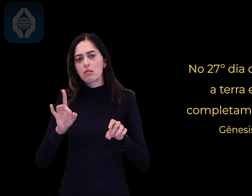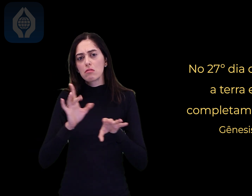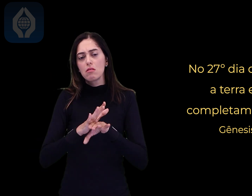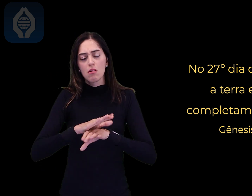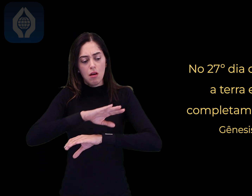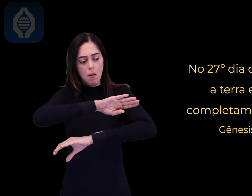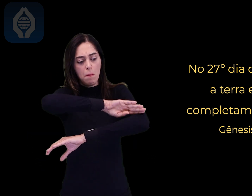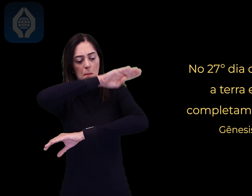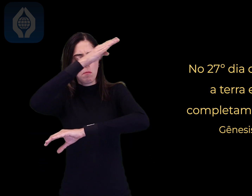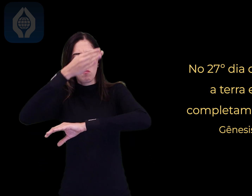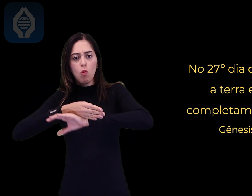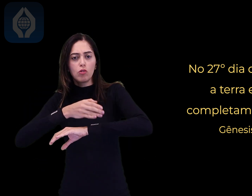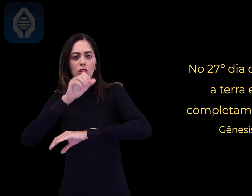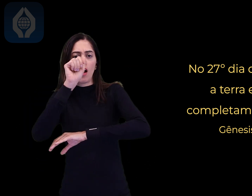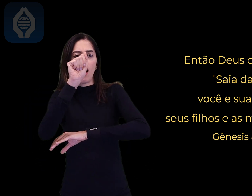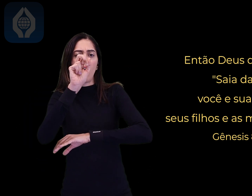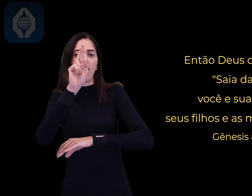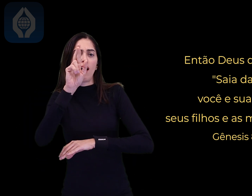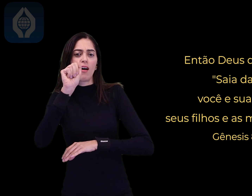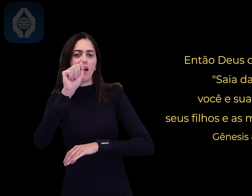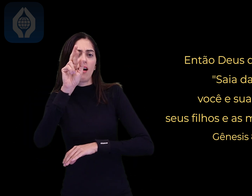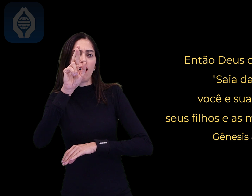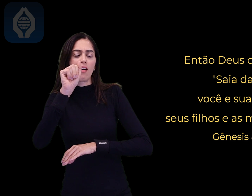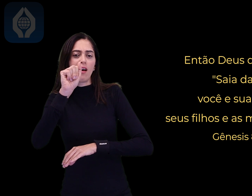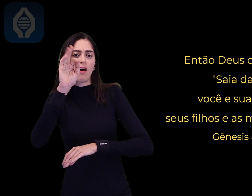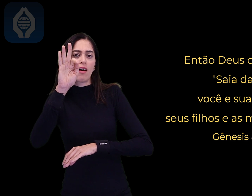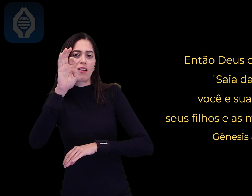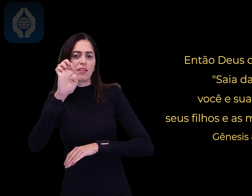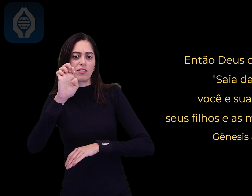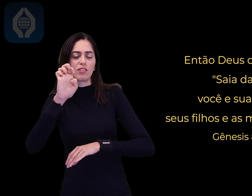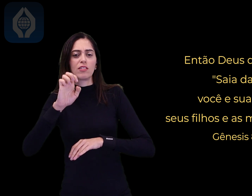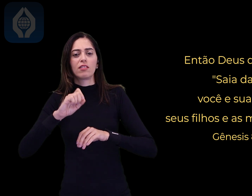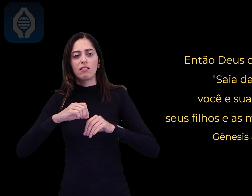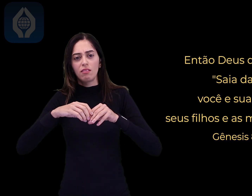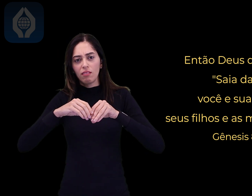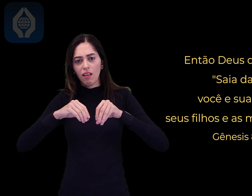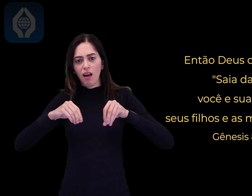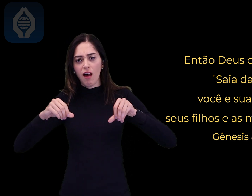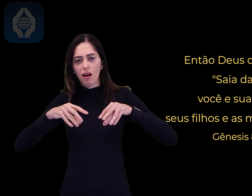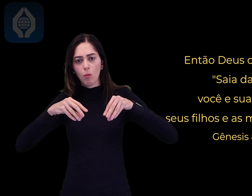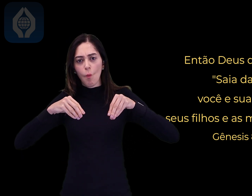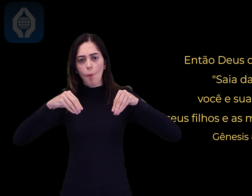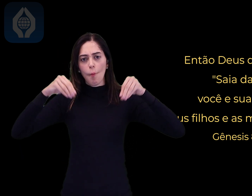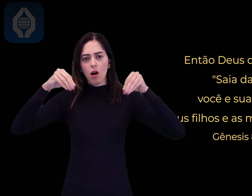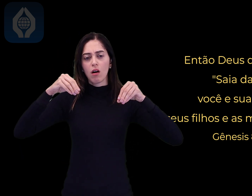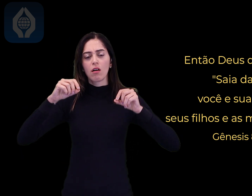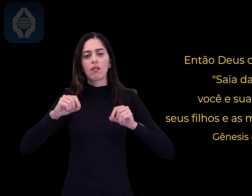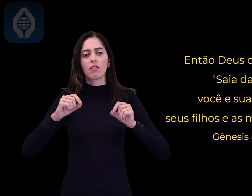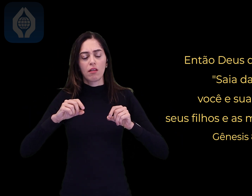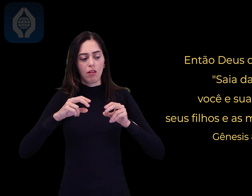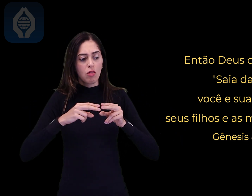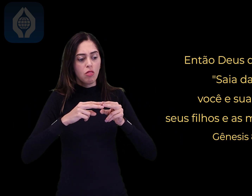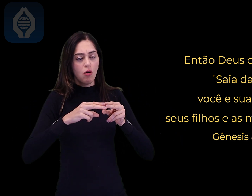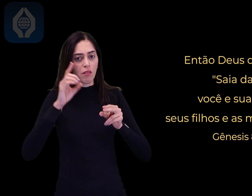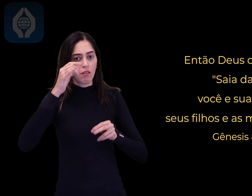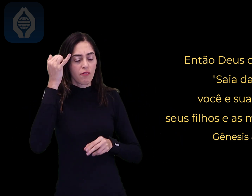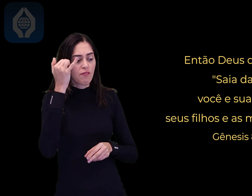estava completamente seca. Então Deus disse a Noé: Saia da arca, você e a sua mulher, seus filhos e as